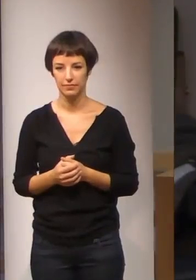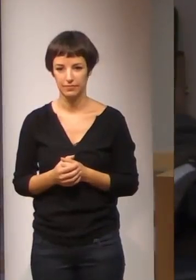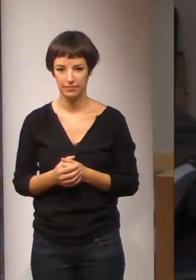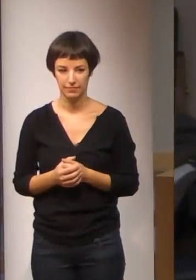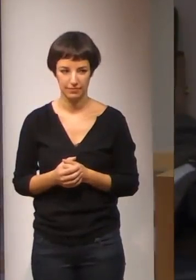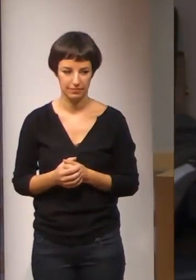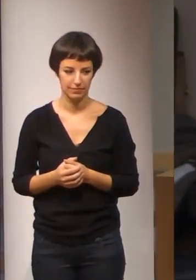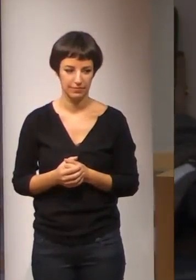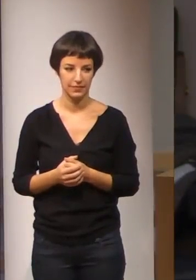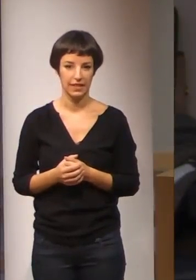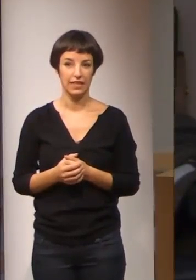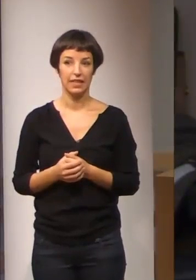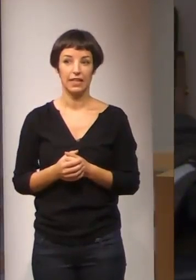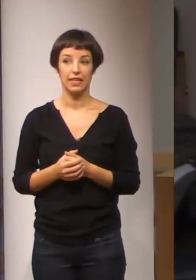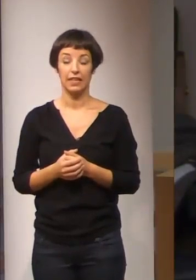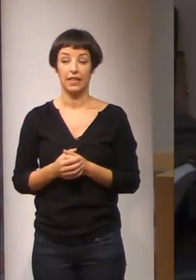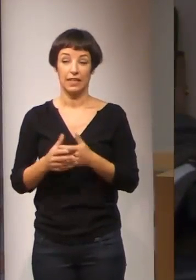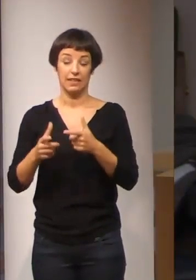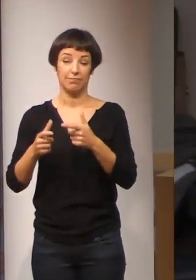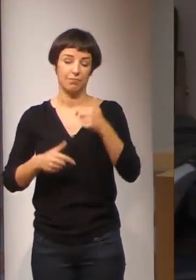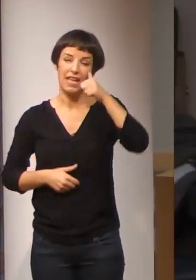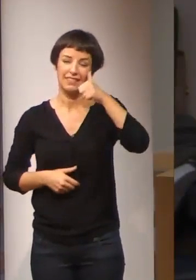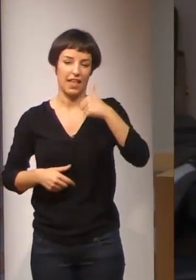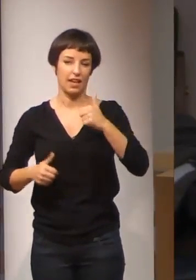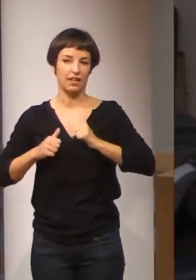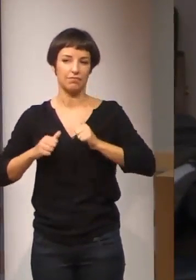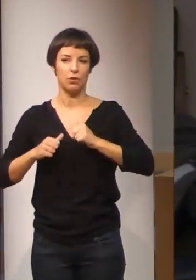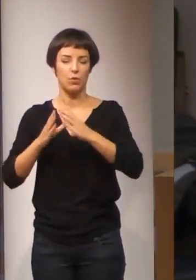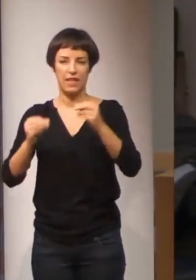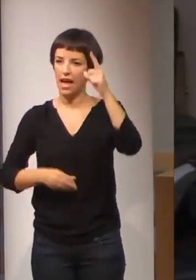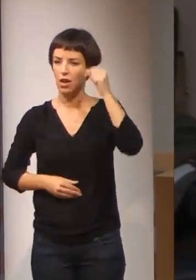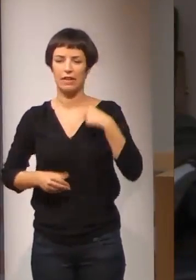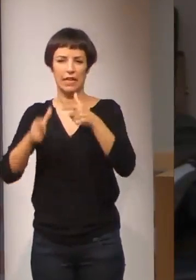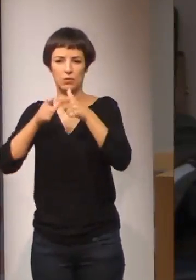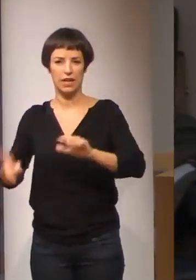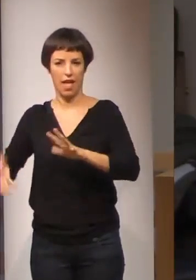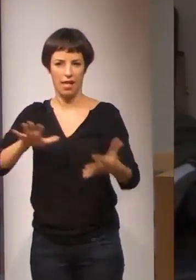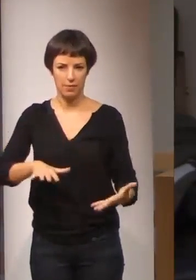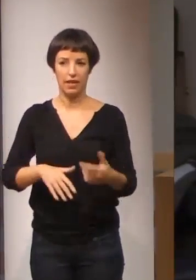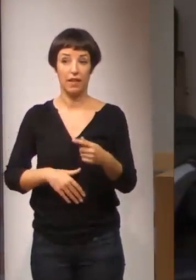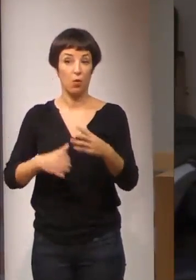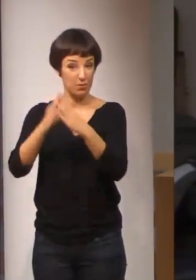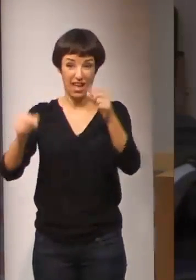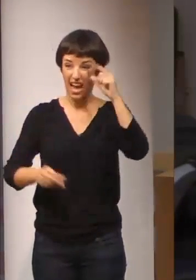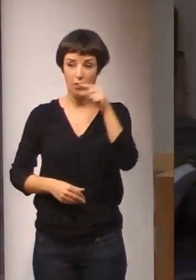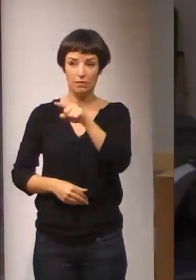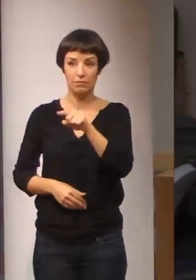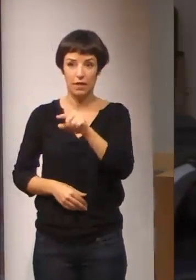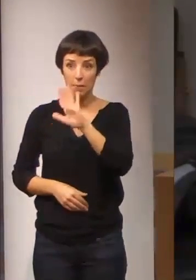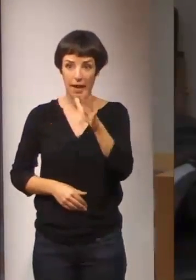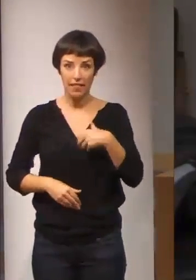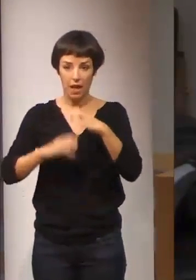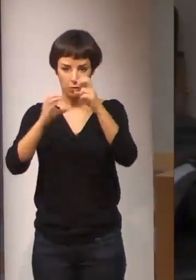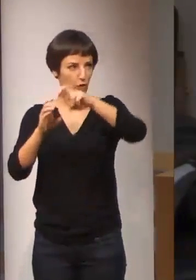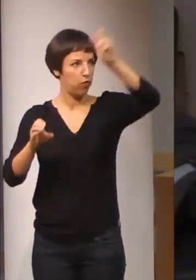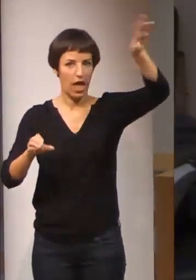Es máster en lingüística aplicada de lenguas de signos por la Universidad de Gwalior. Es una universidad que directamente parece que no está en este mundo,